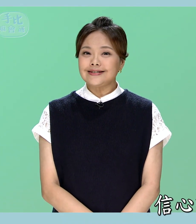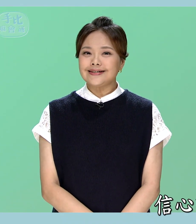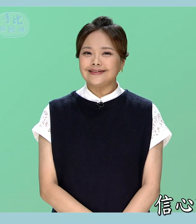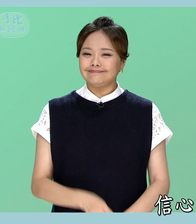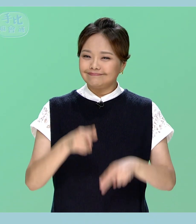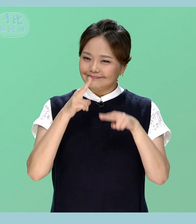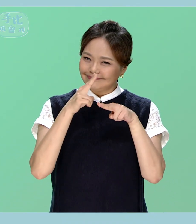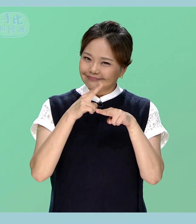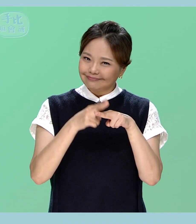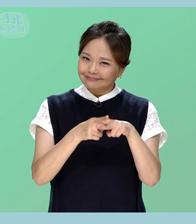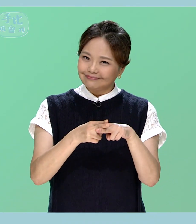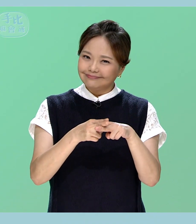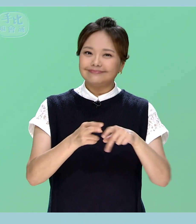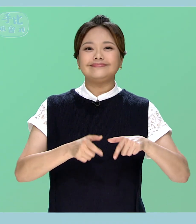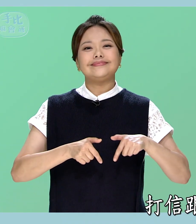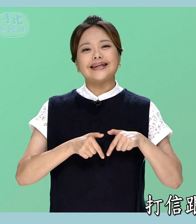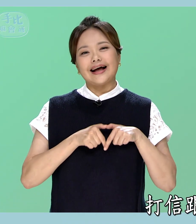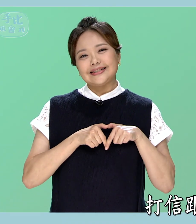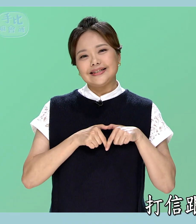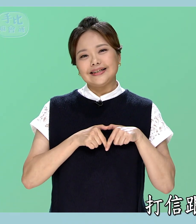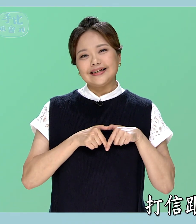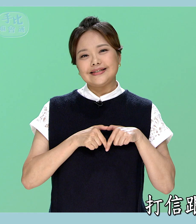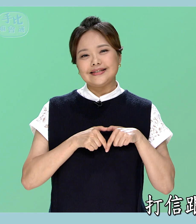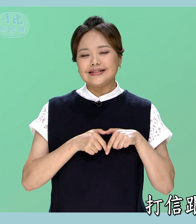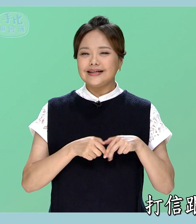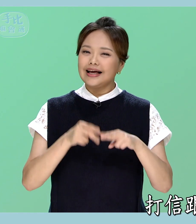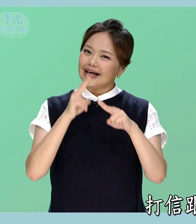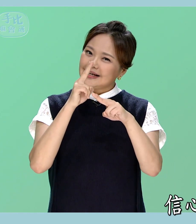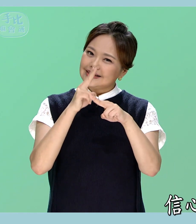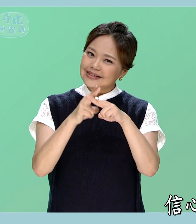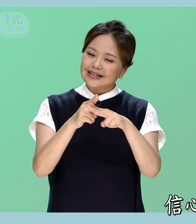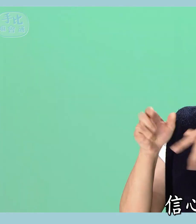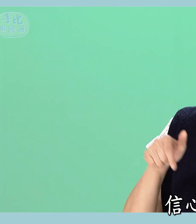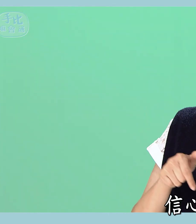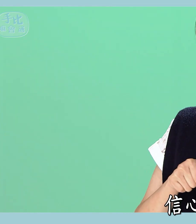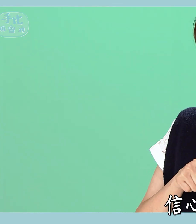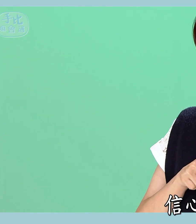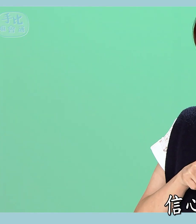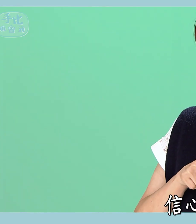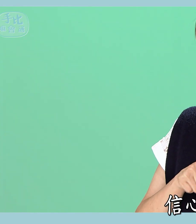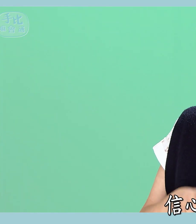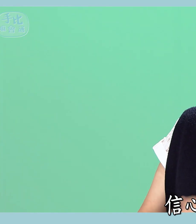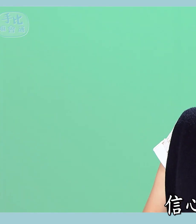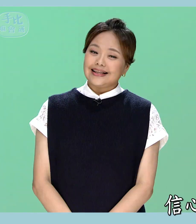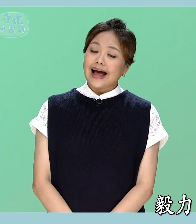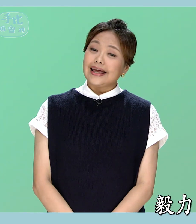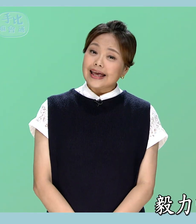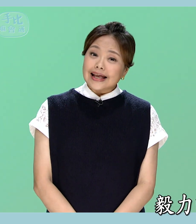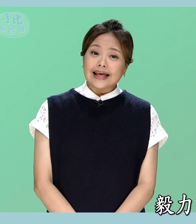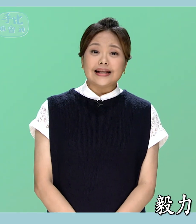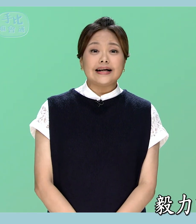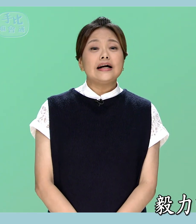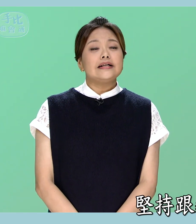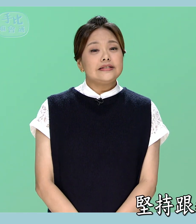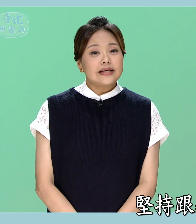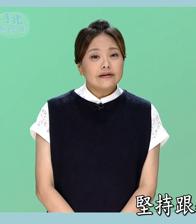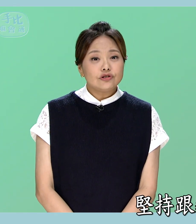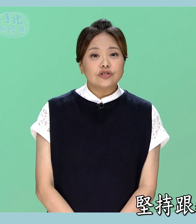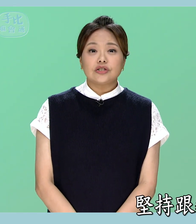呢，打信跟心，信心。那毅力呢？坚持跟